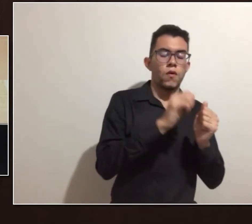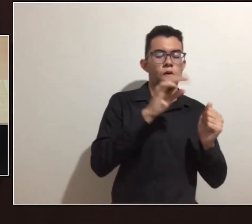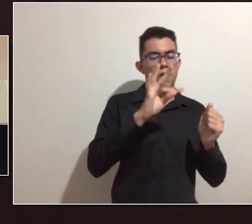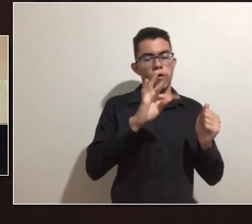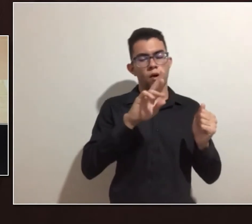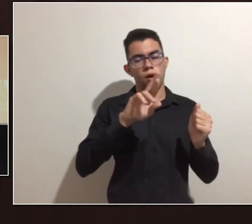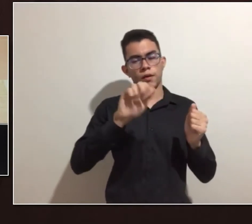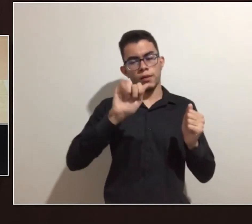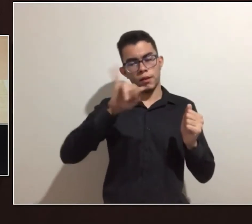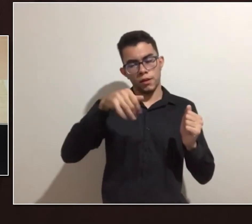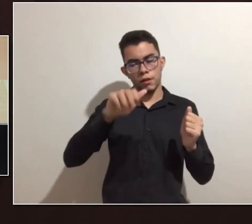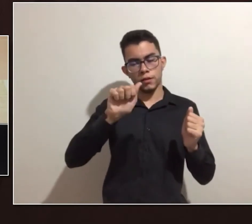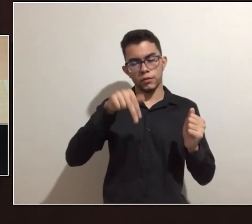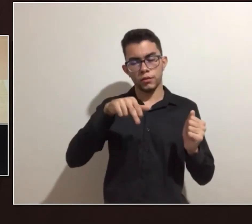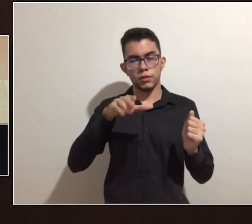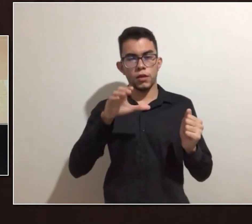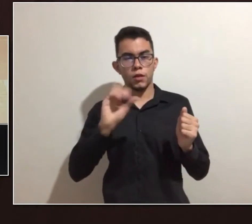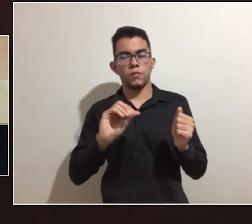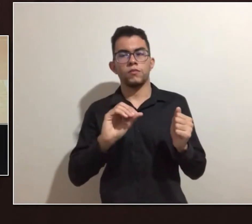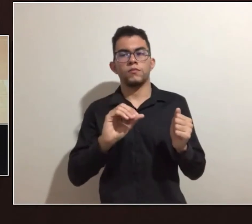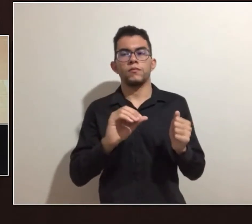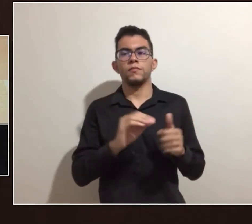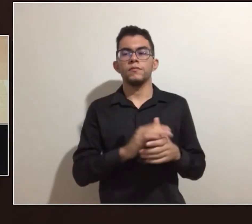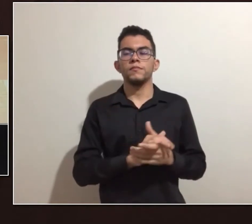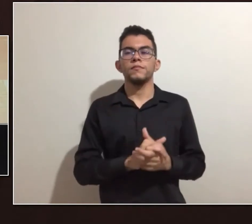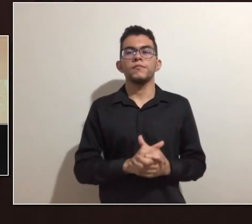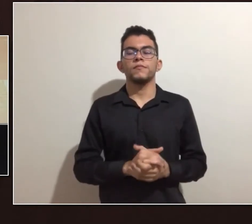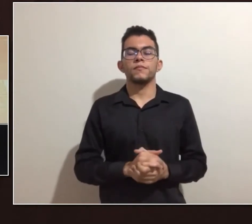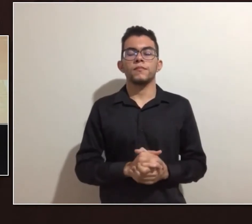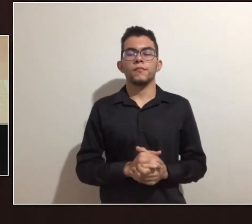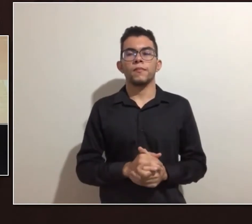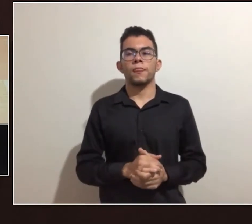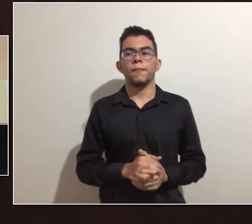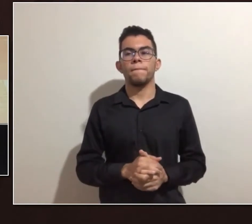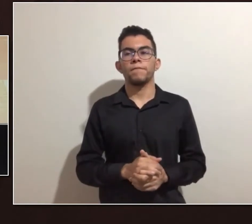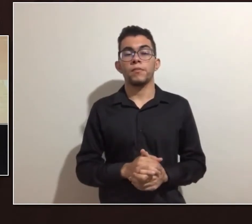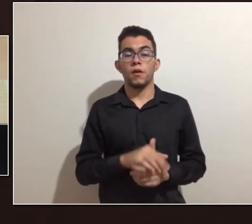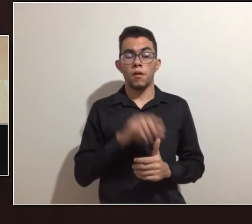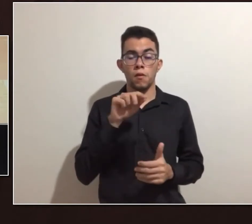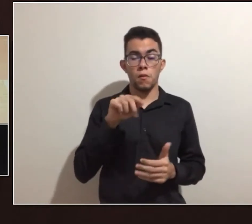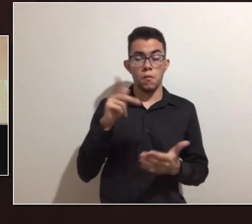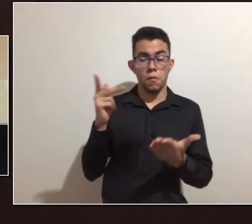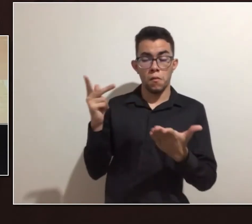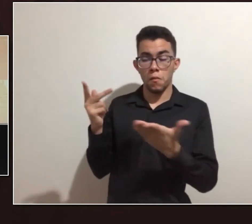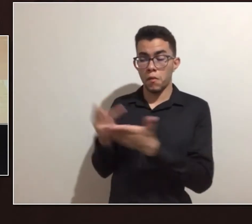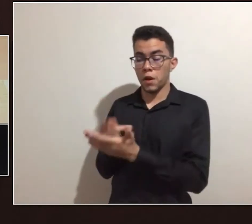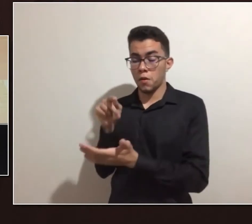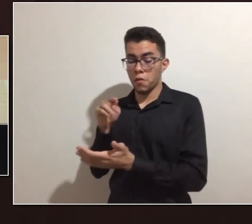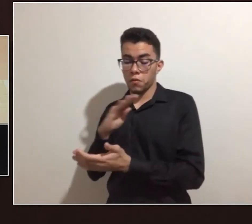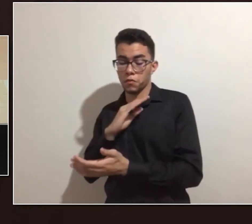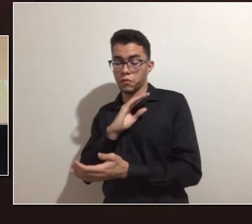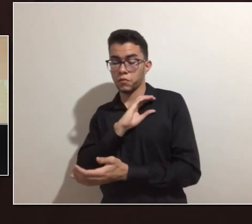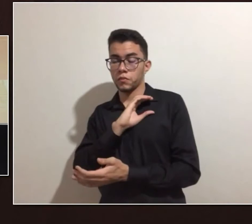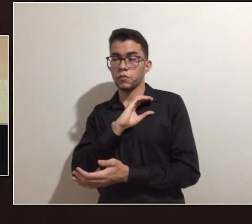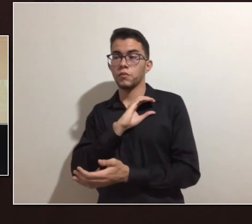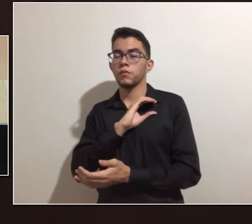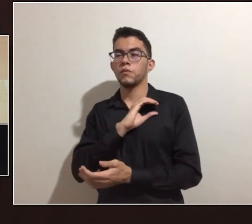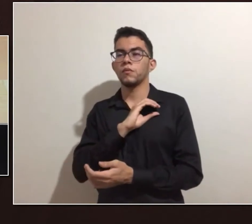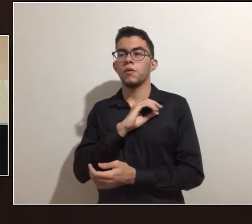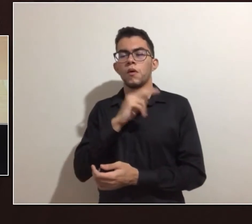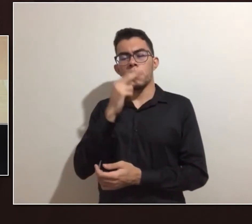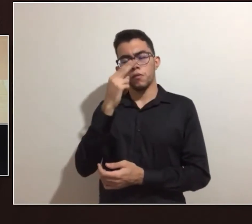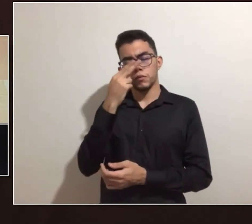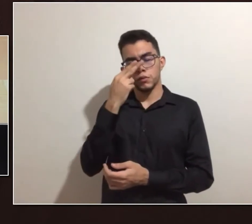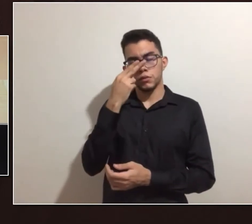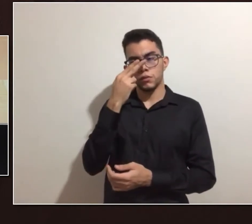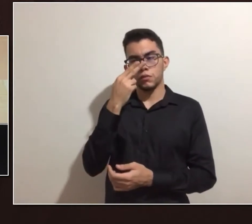querendo saber, dizia que o crime e o erro dos cristãos, sabe, essa parte da história, eu me baseei na